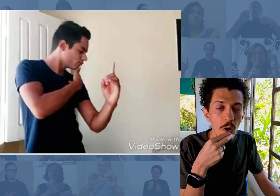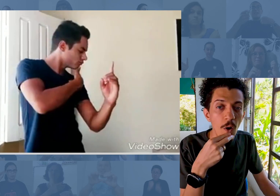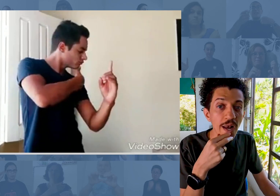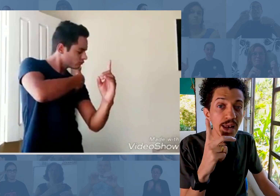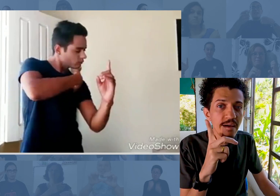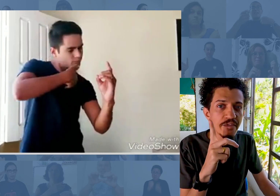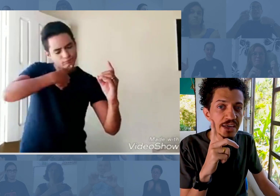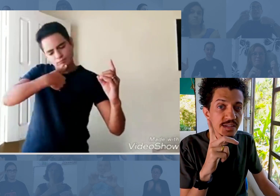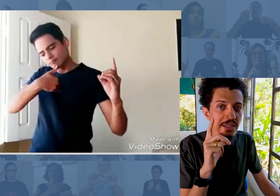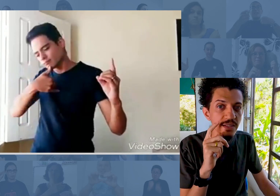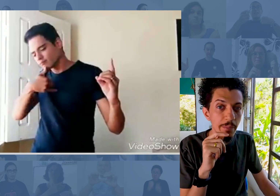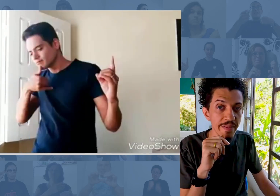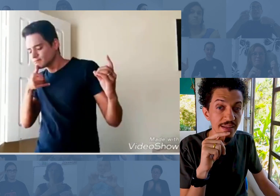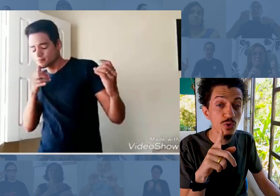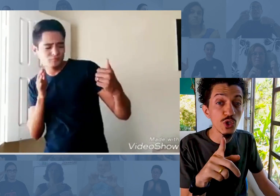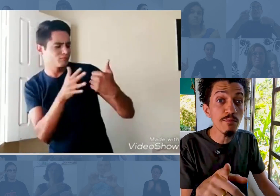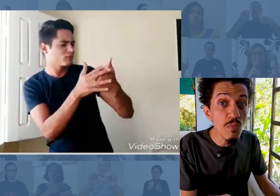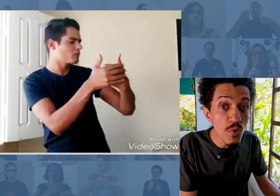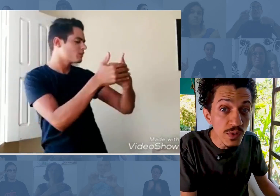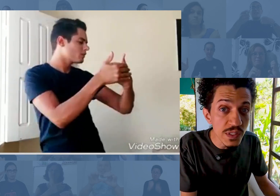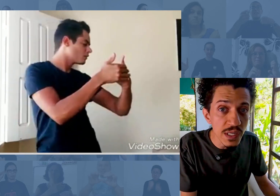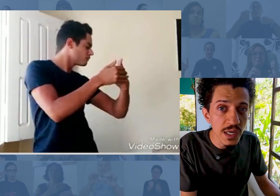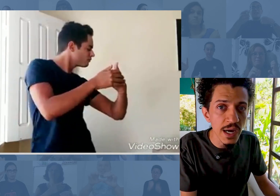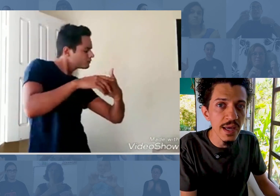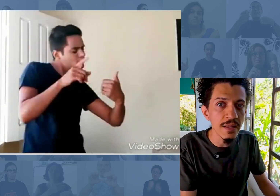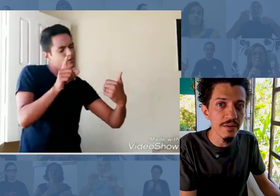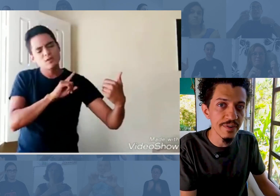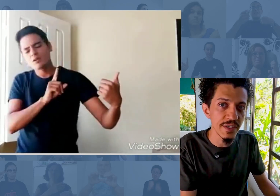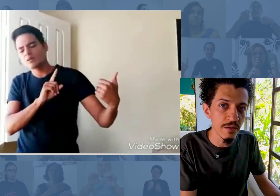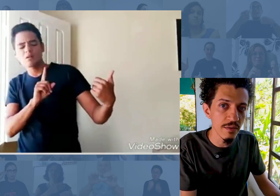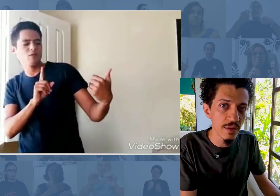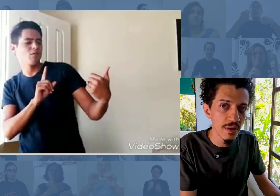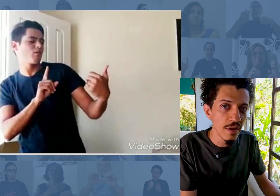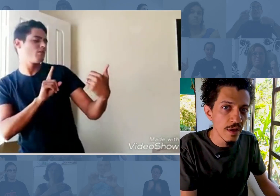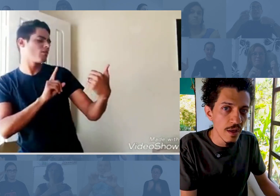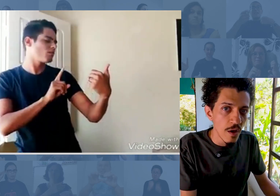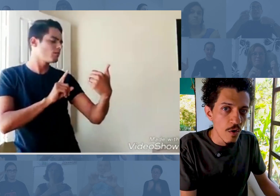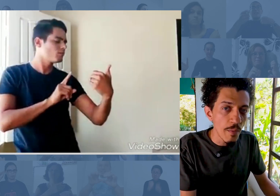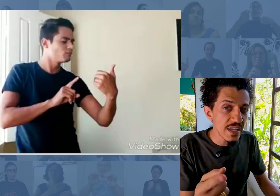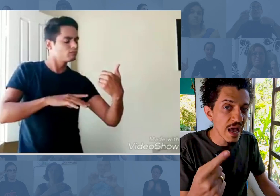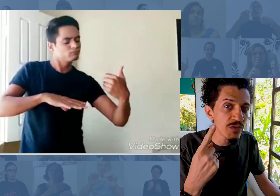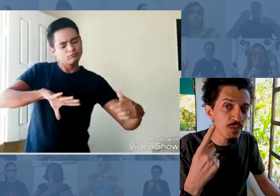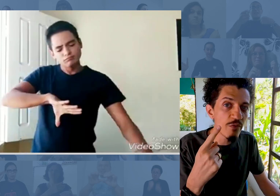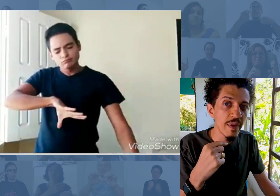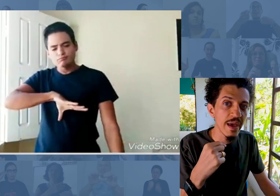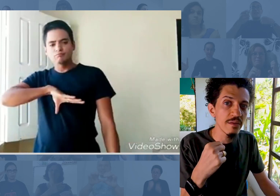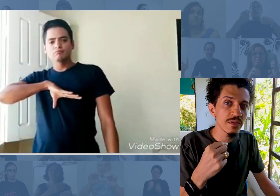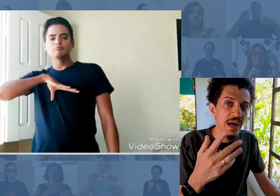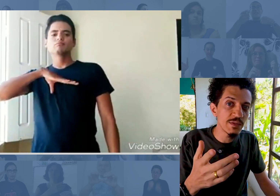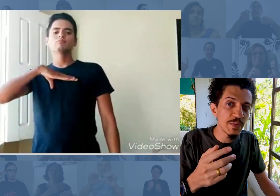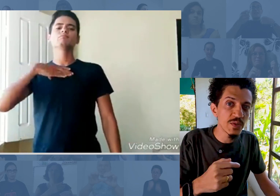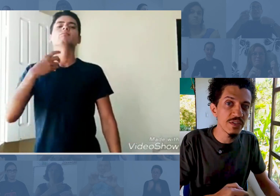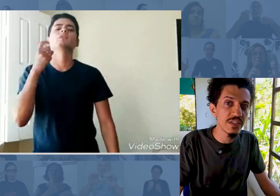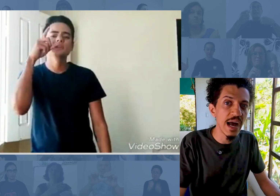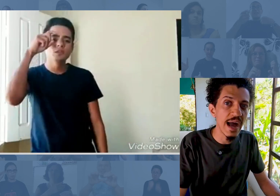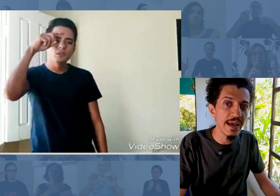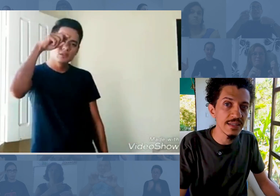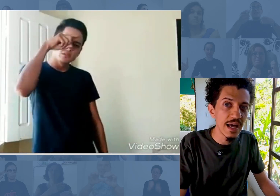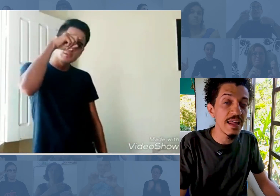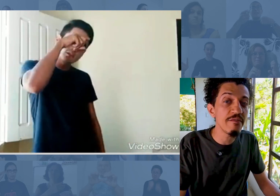Olha a leveza dessa interpretação de música que ele está fazendo. Observa os movimentos, as expressões faciais, a